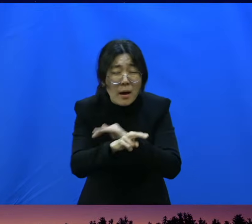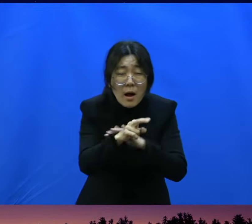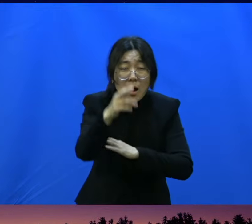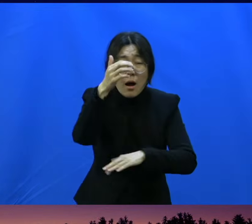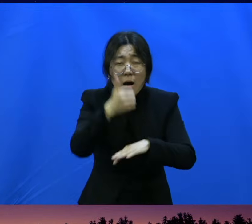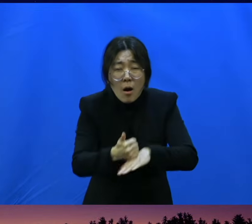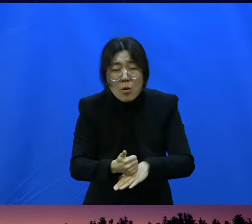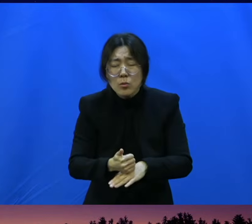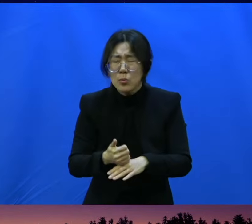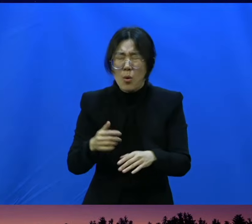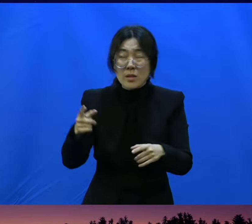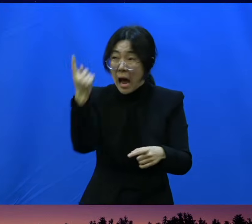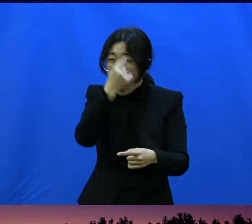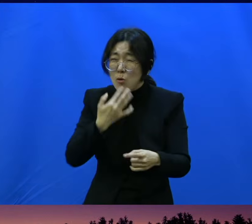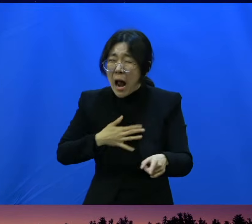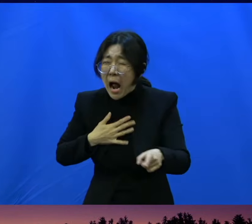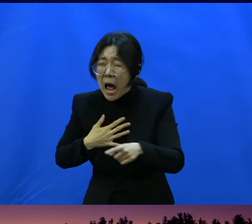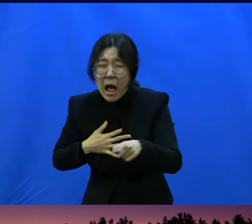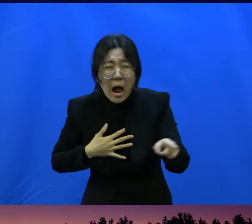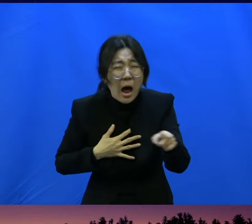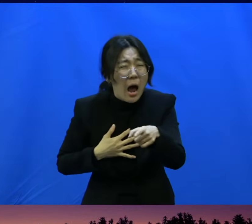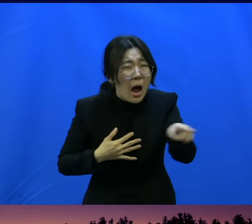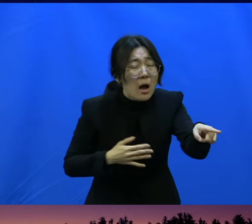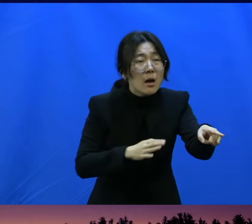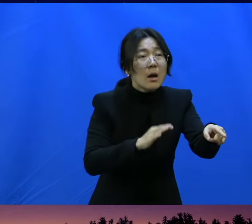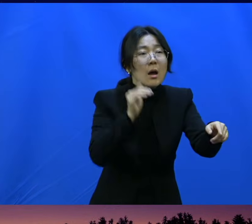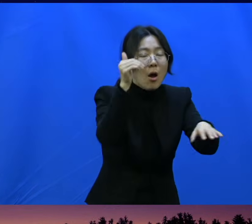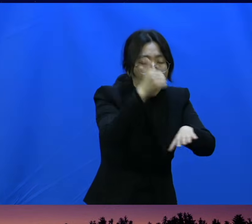나중에는. 블레셋은 어디예요, 여러분?